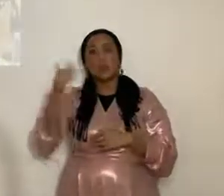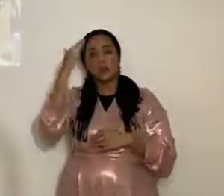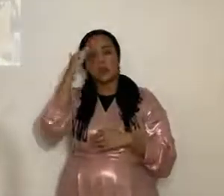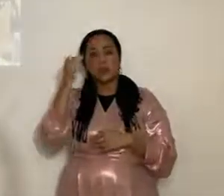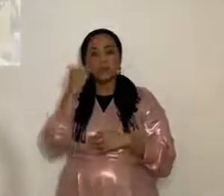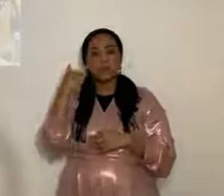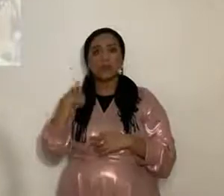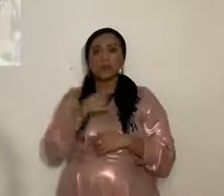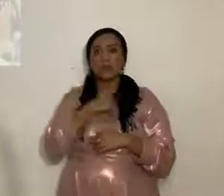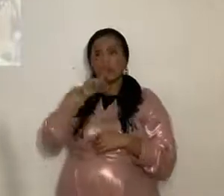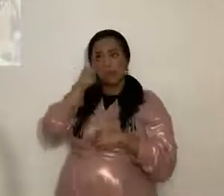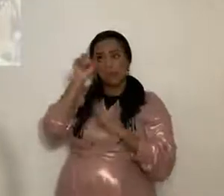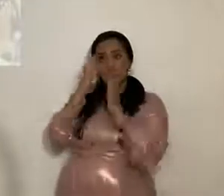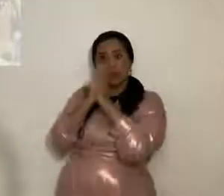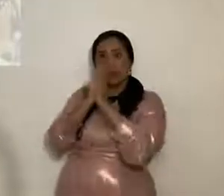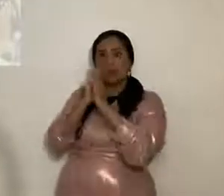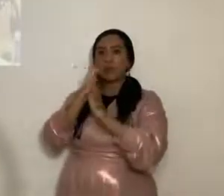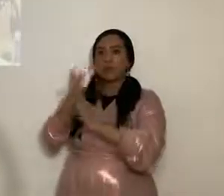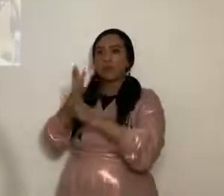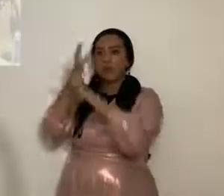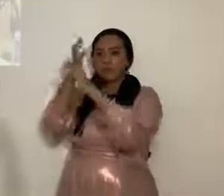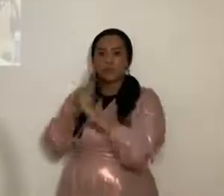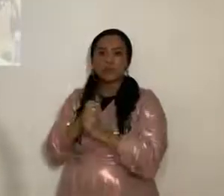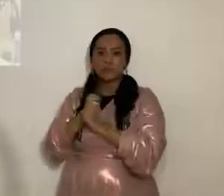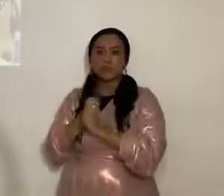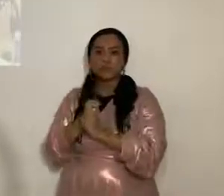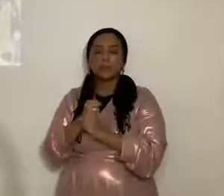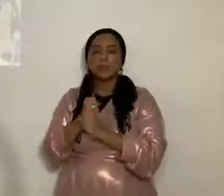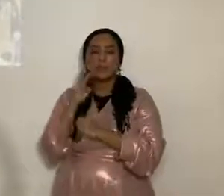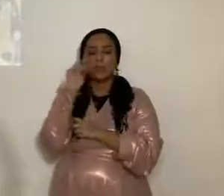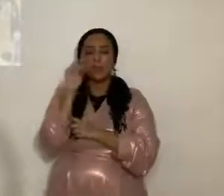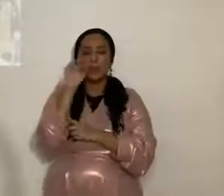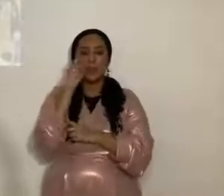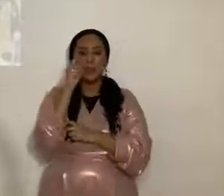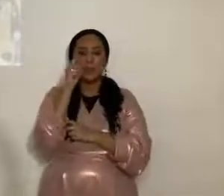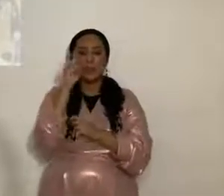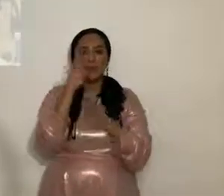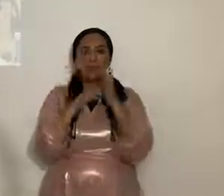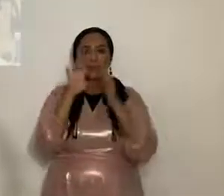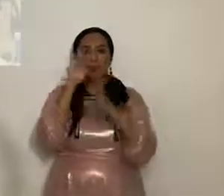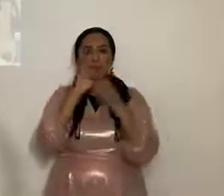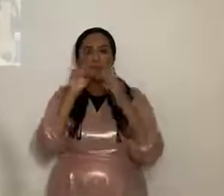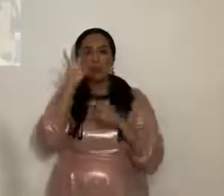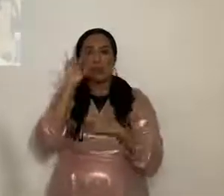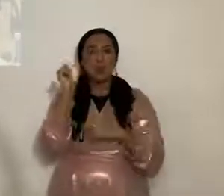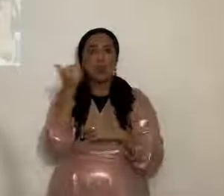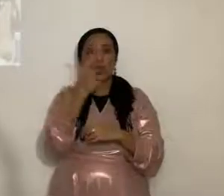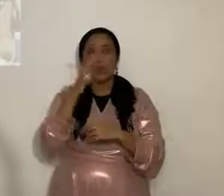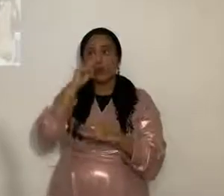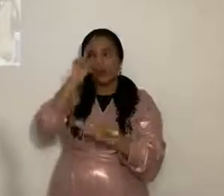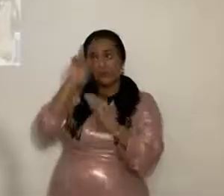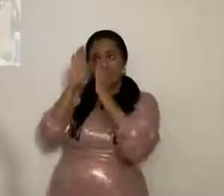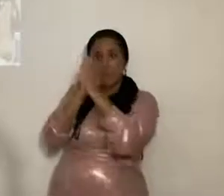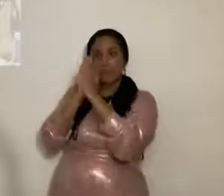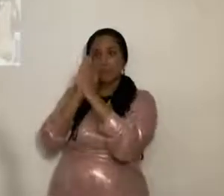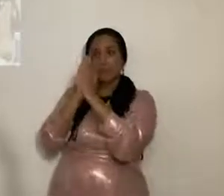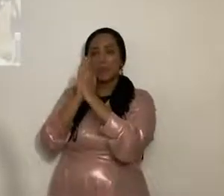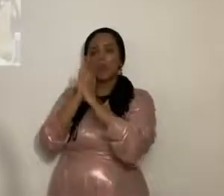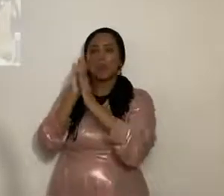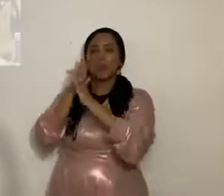si pedimos, recibiremos. Mateo 7, verso 8. Porque todo aquel que pide, fuerte, amados